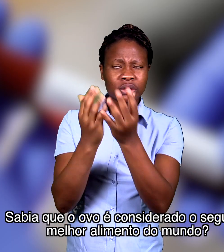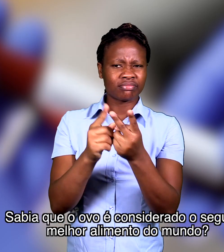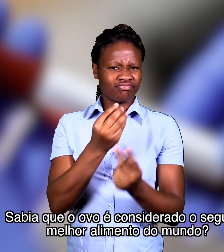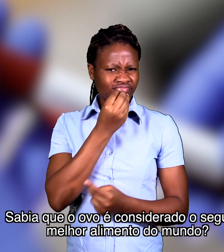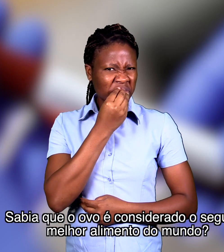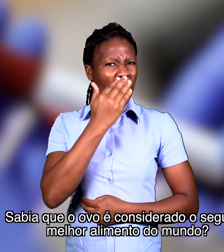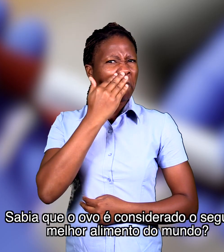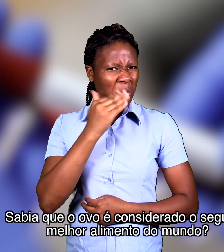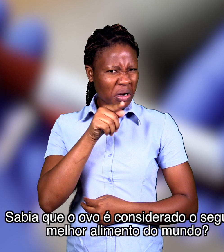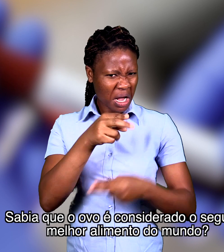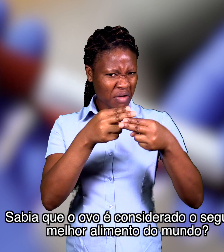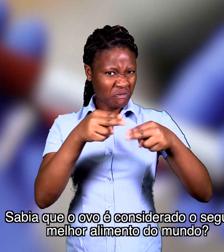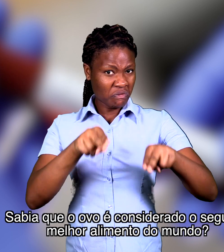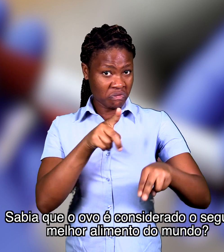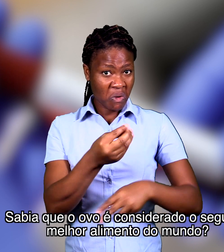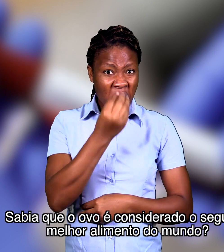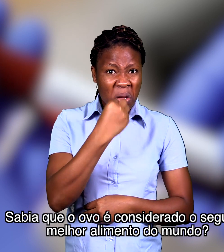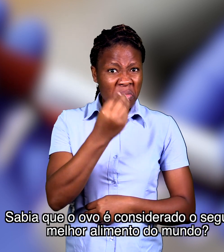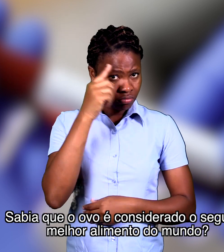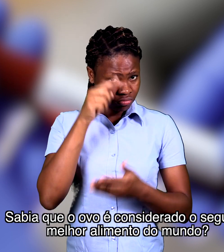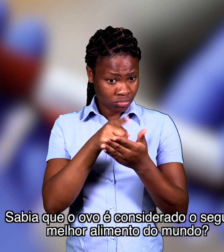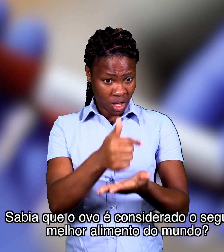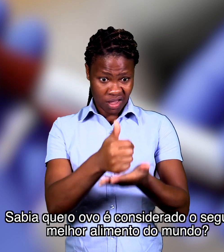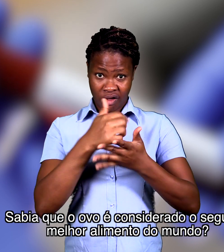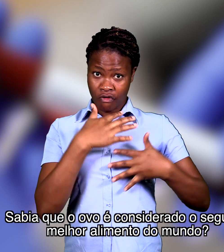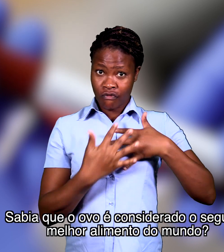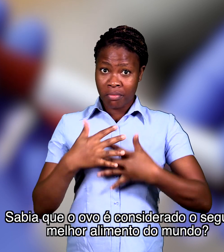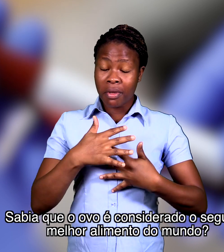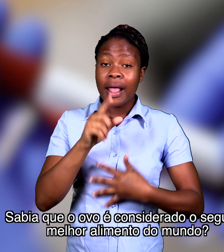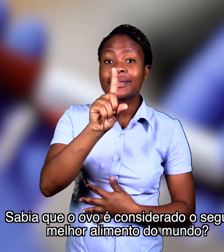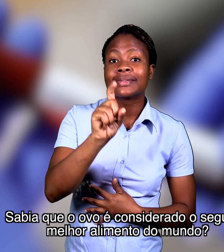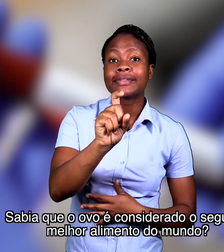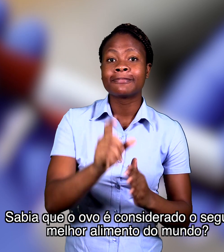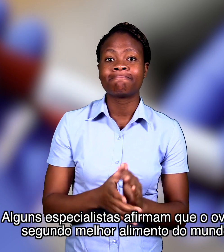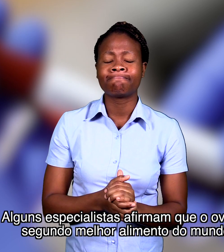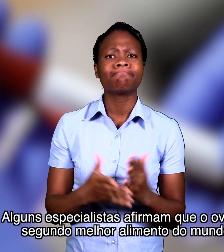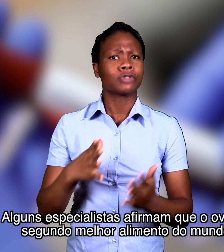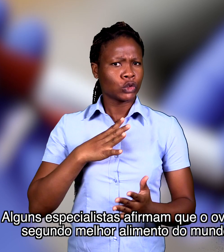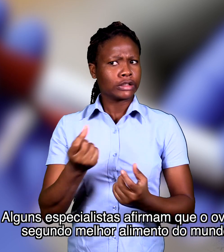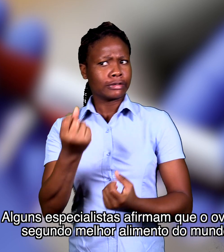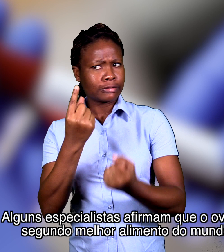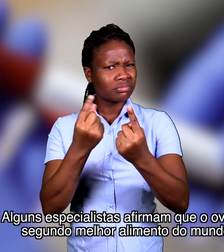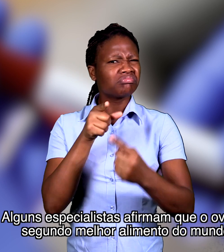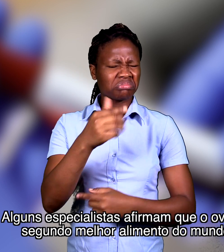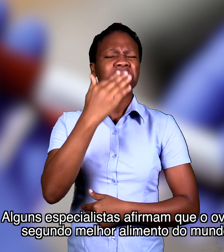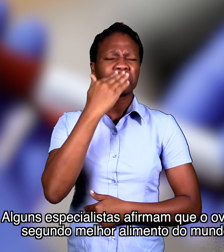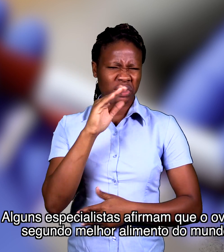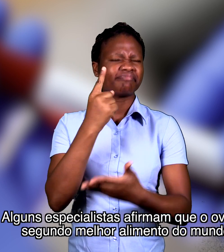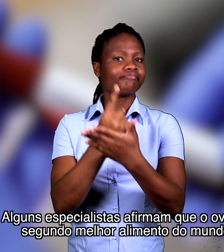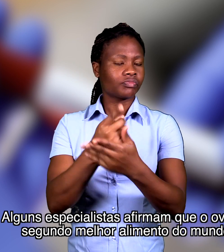Sabia que o ovo é considerado o segundo melhor alimento do mundo? Alguns especialistas afirmam que o